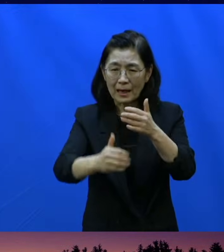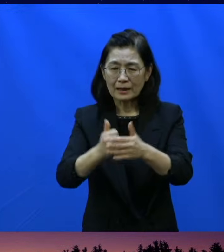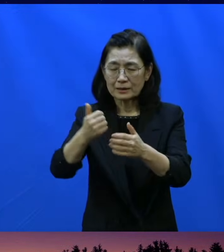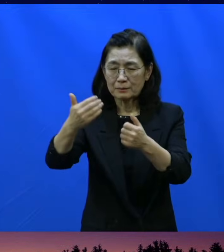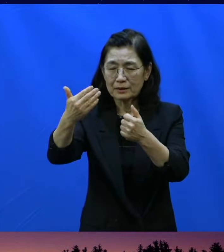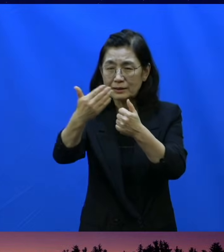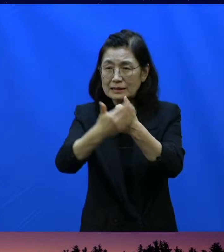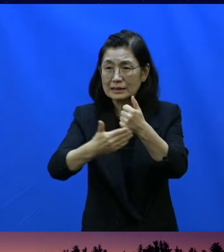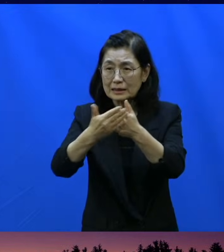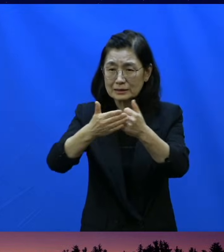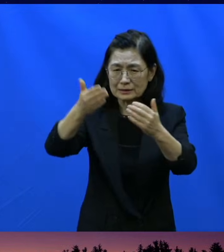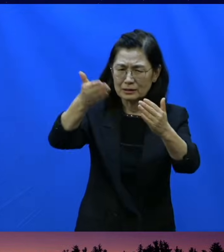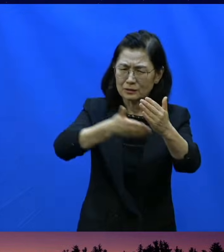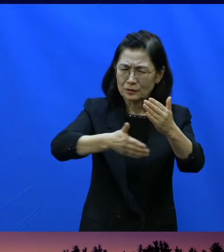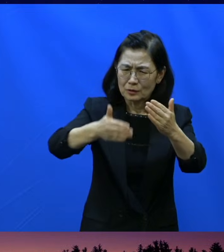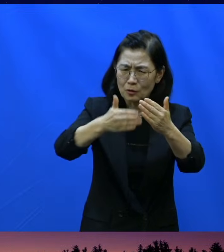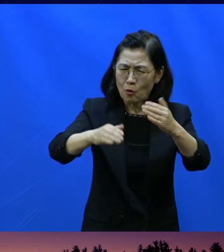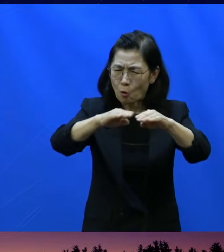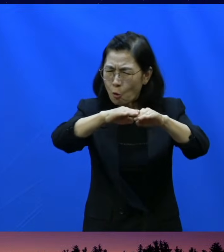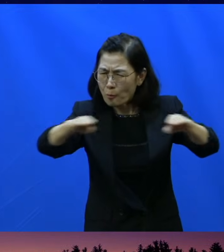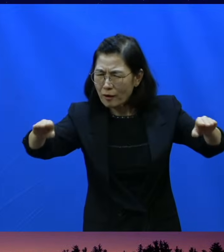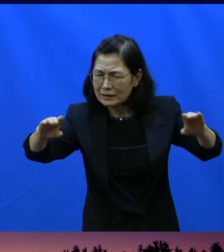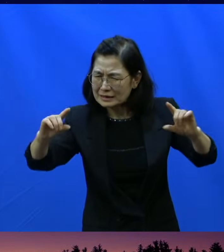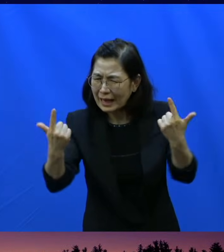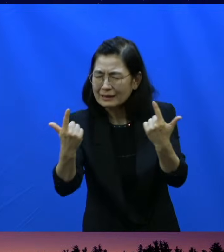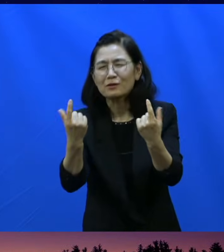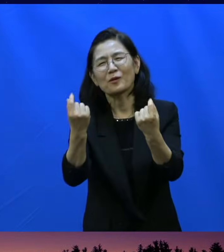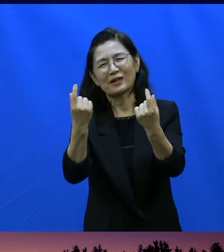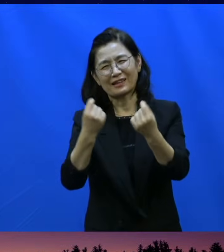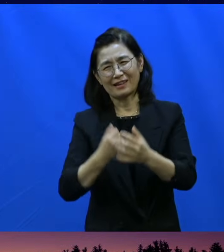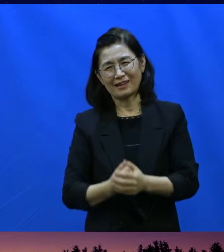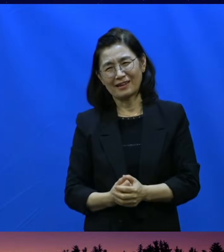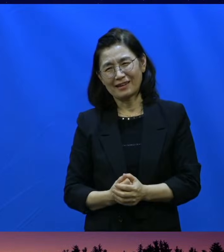거예요. 여러분, 지금 우리가 구원을 받았잖아요.